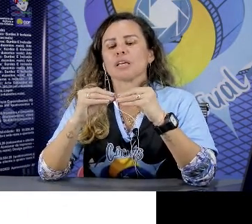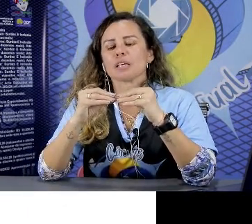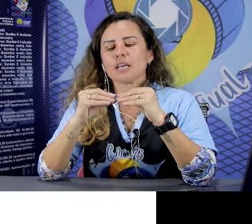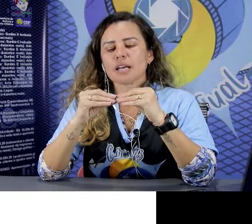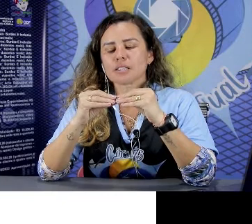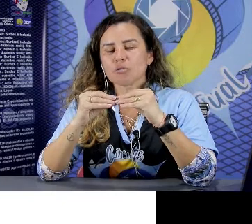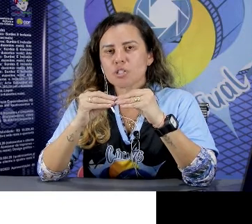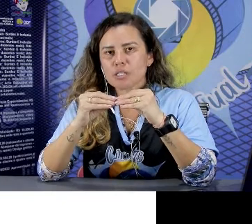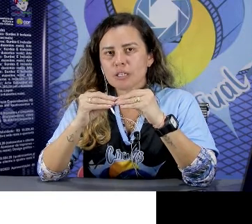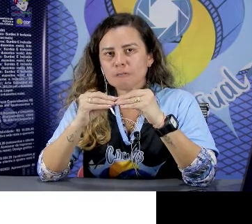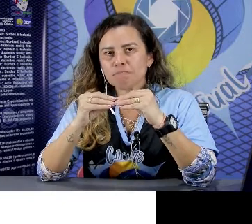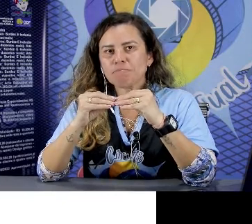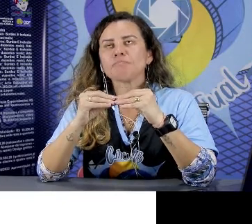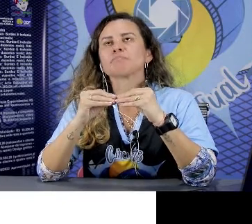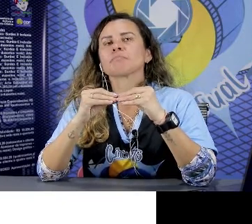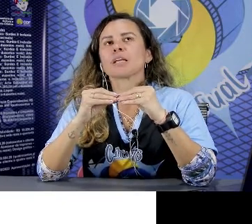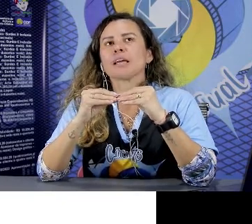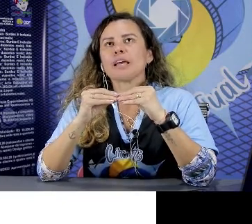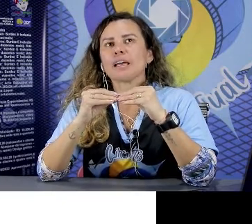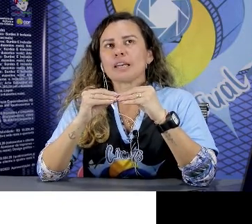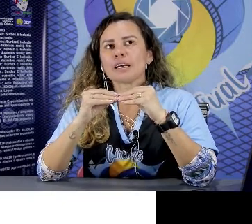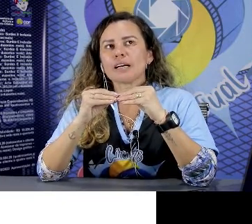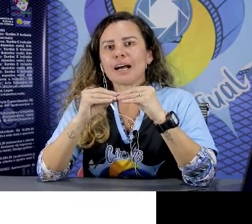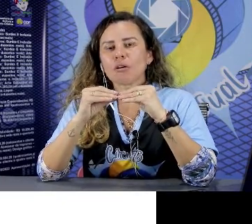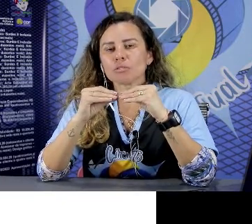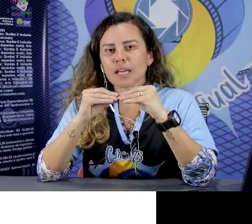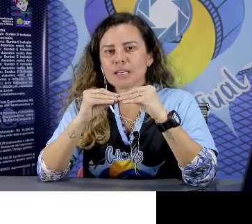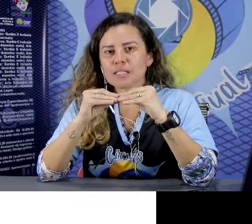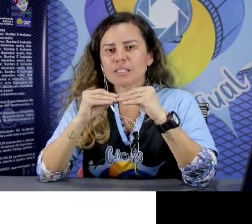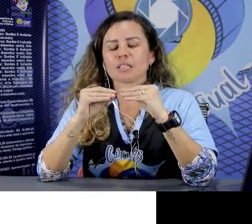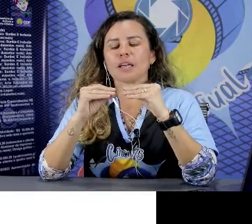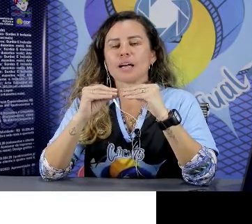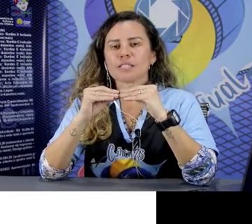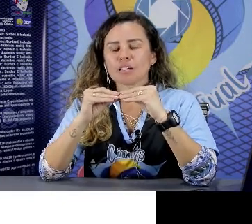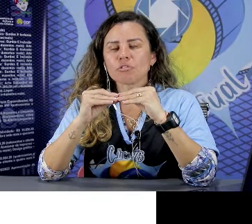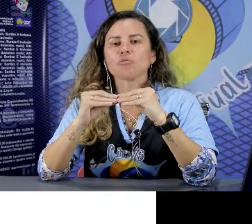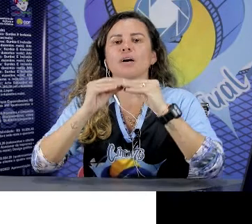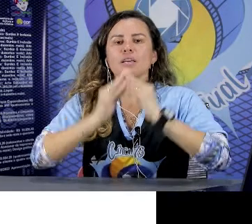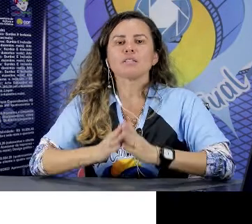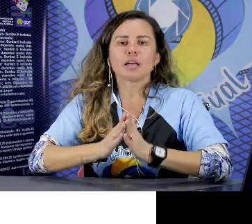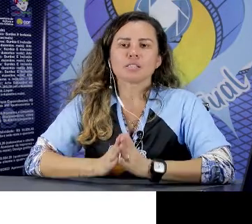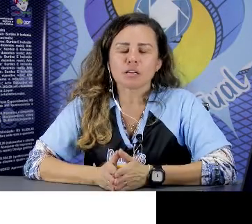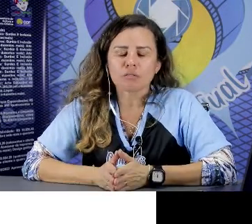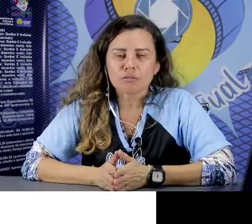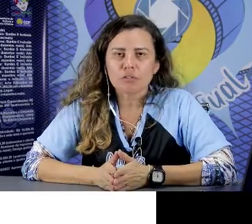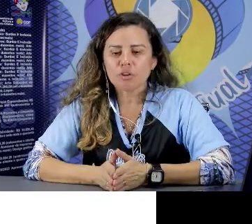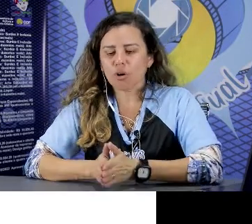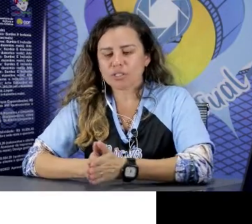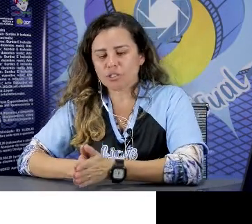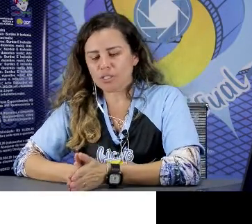que essa condição, ela acontece em razão de uma interação. Vygotsky diz